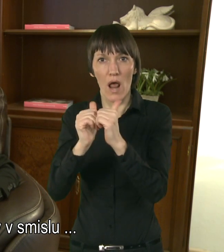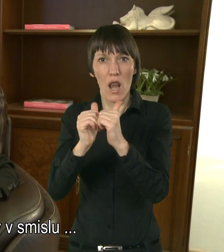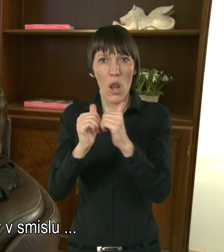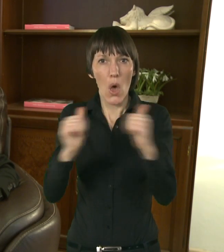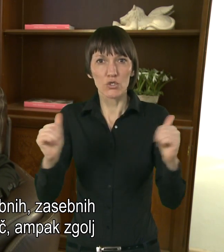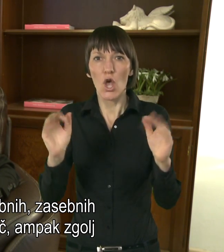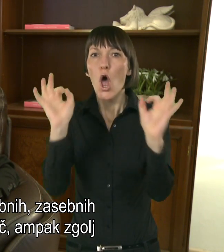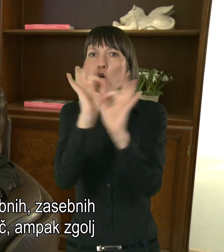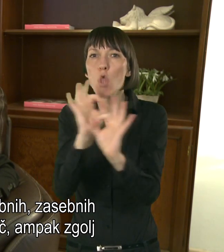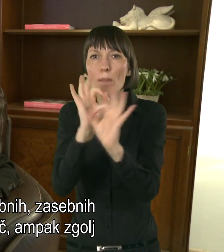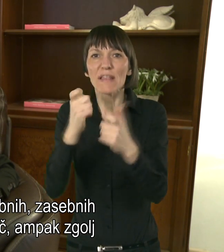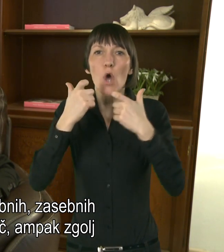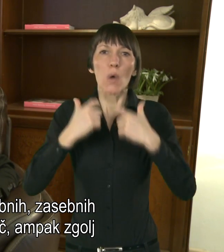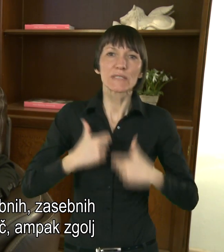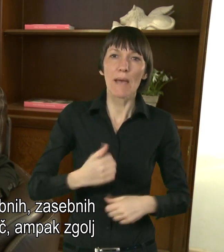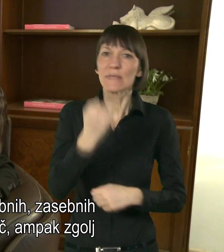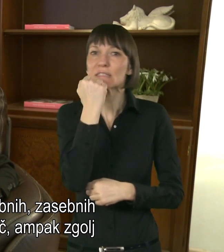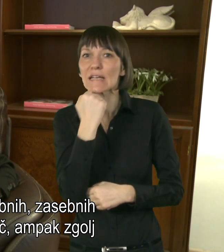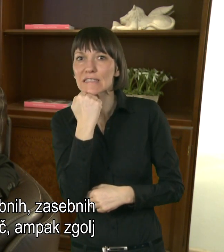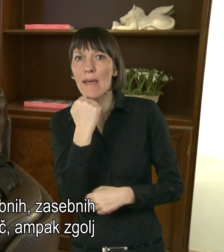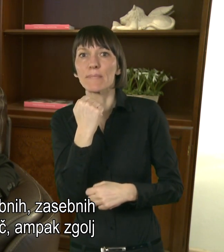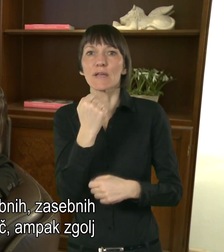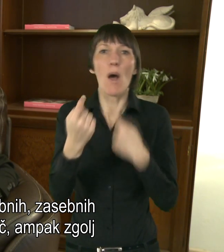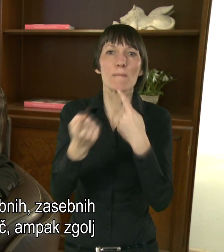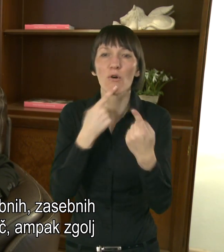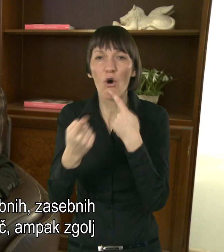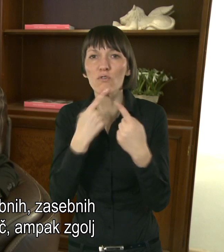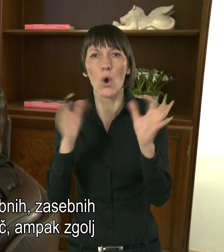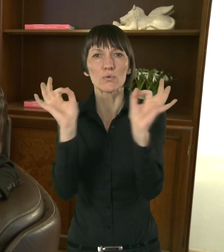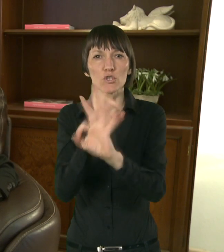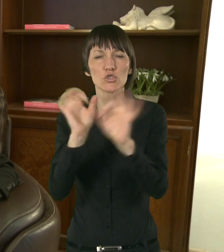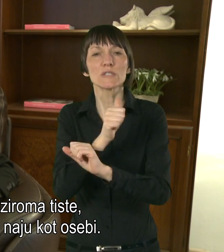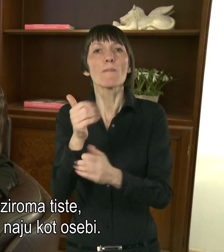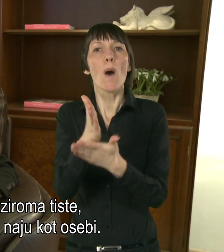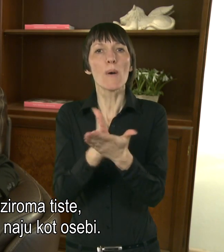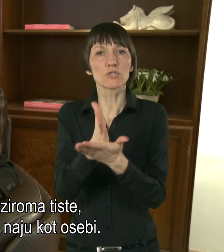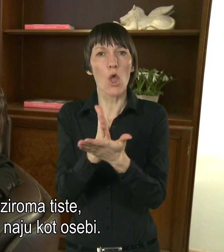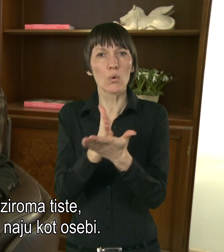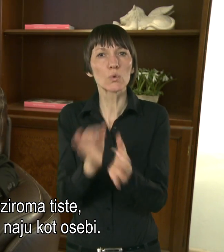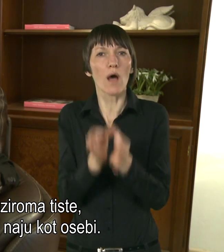v smislu nobenih osebnih, zasebnih informacij več, ampak zgolj